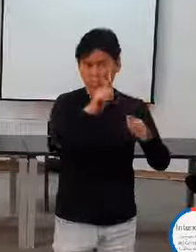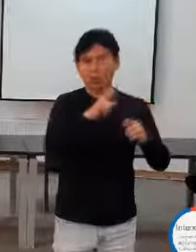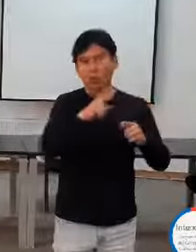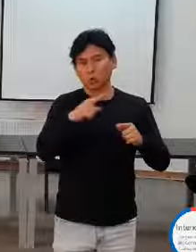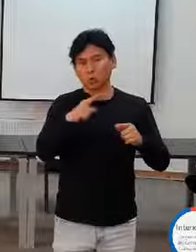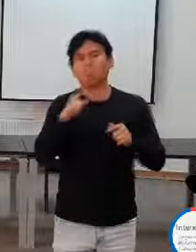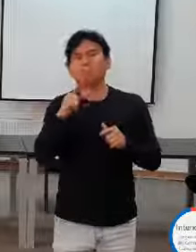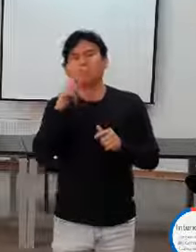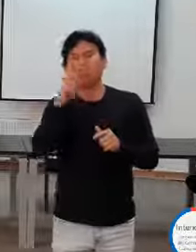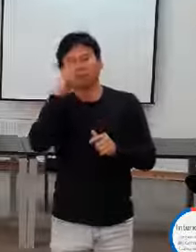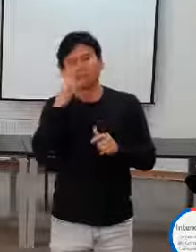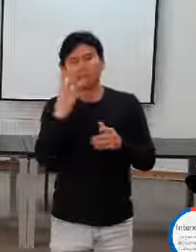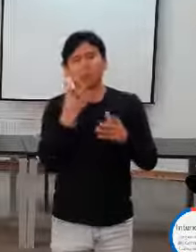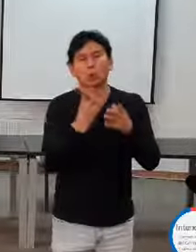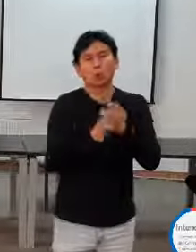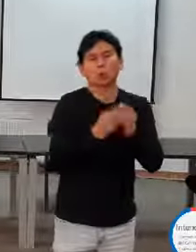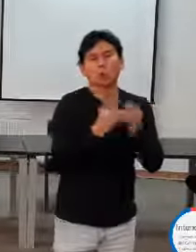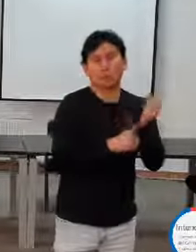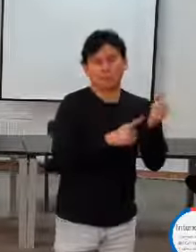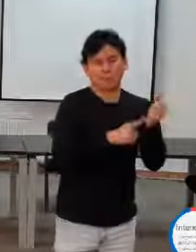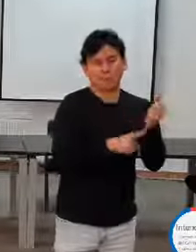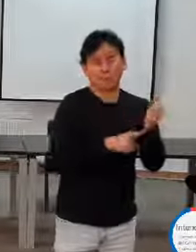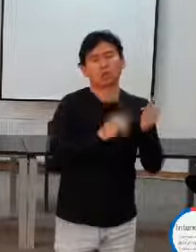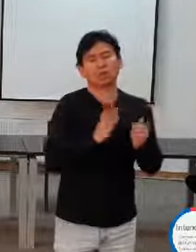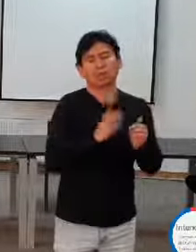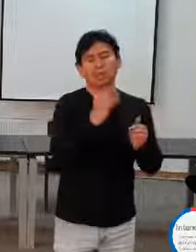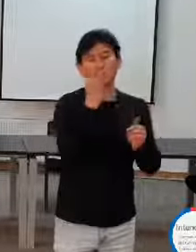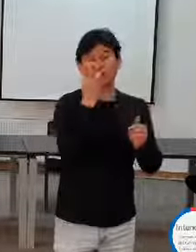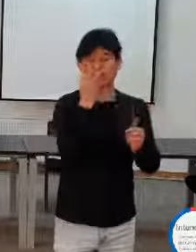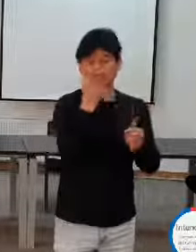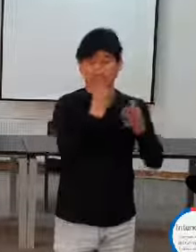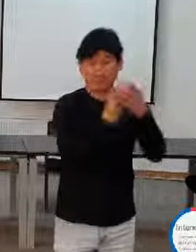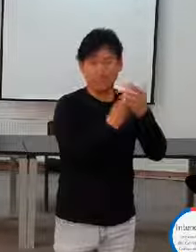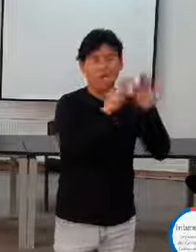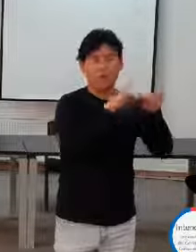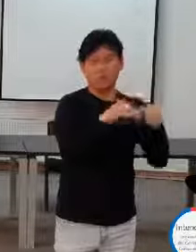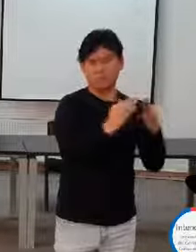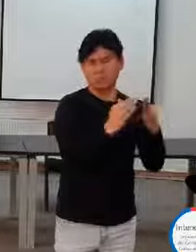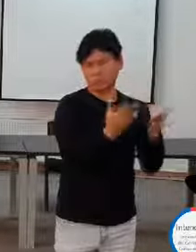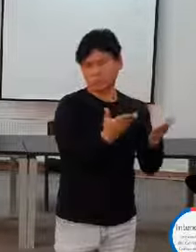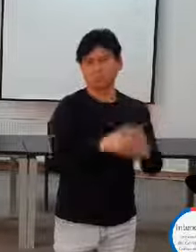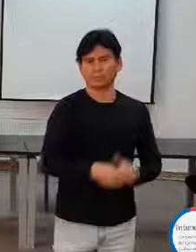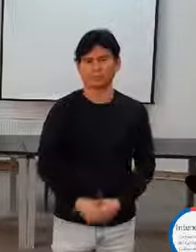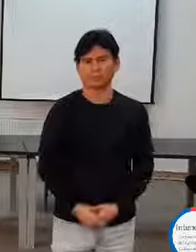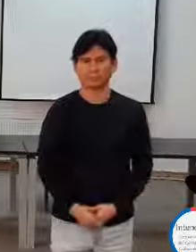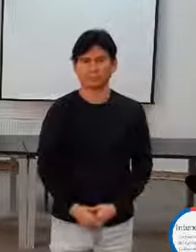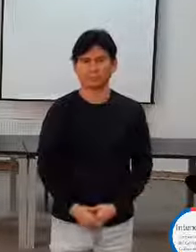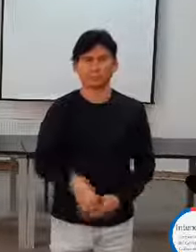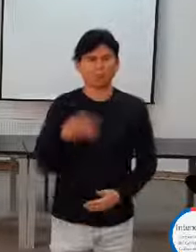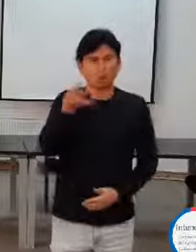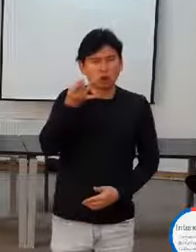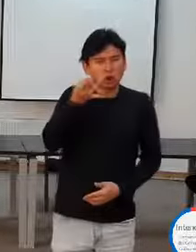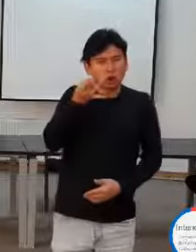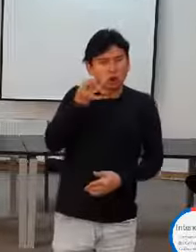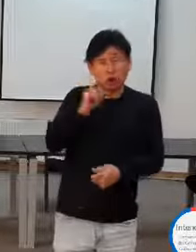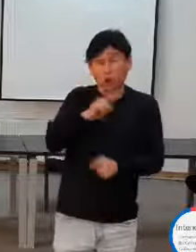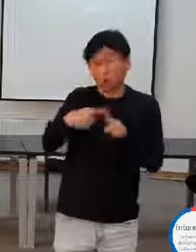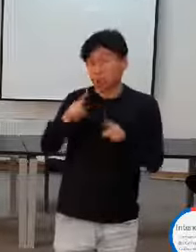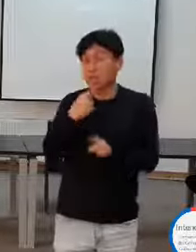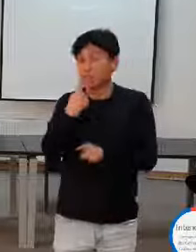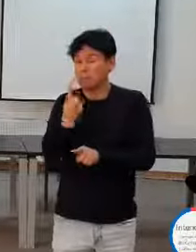parecer son un grupo familiar y por lo tanto permanecen los tres en la misma condición. Solo para precisar